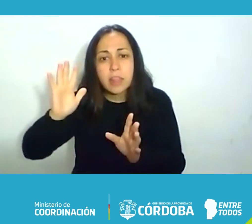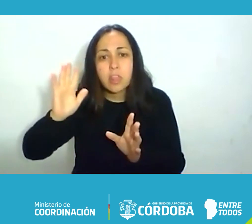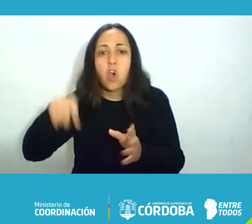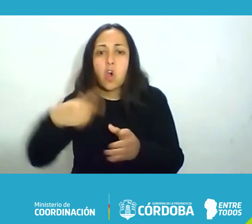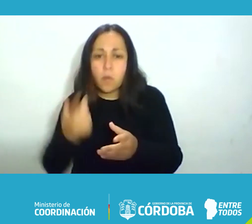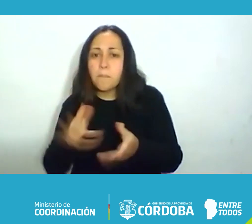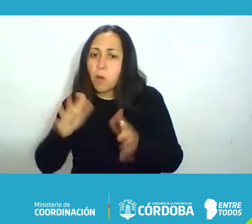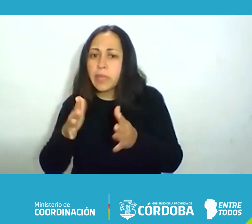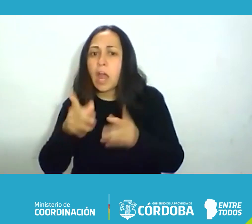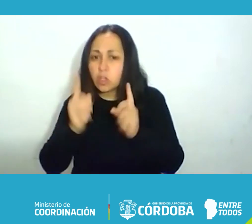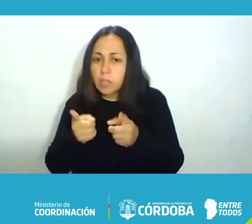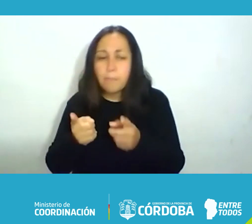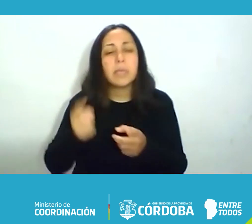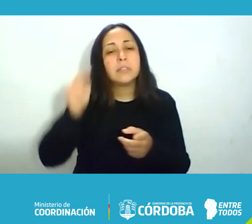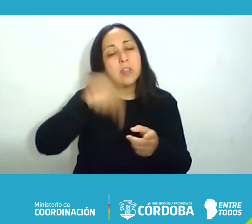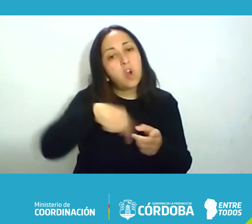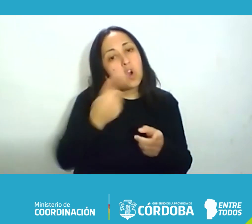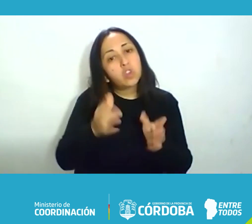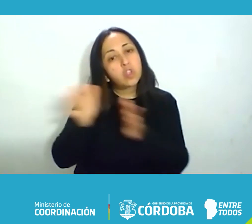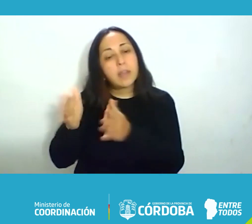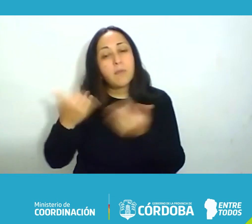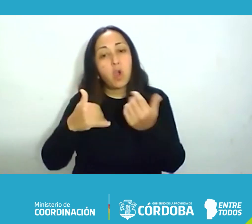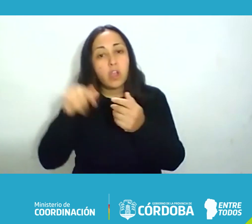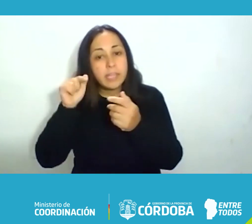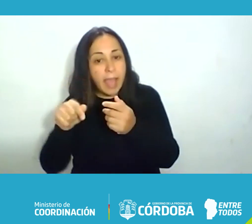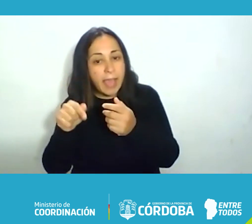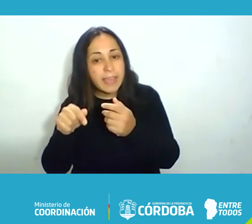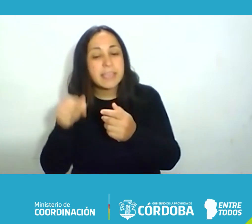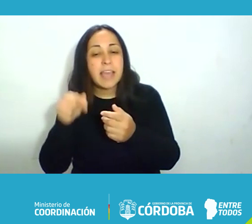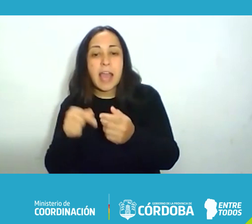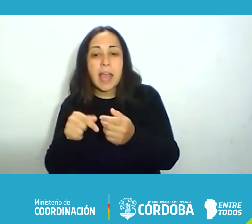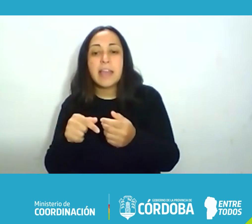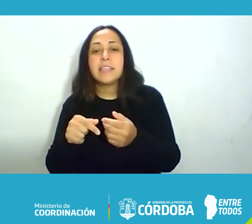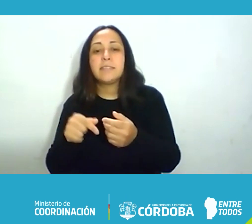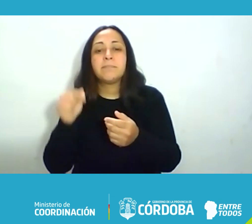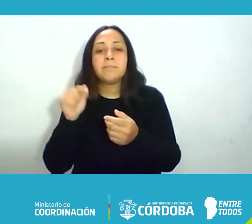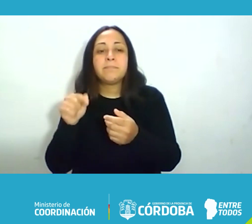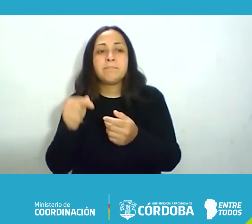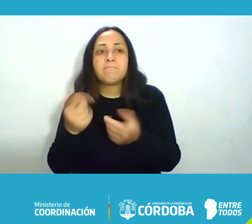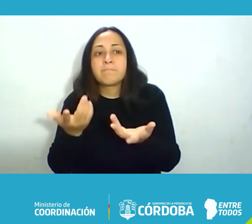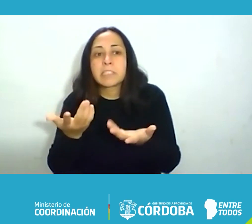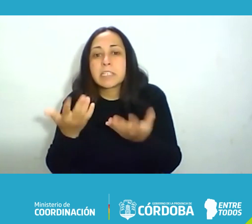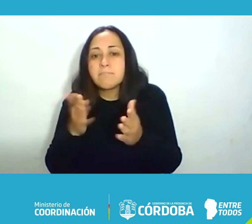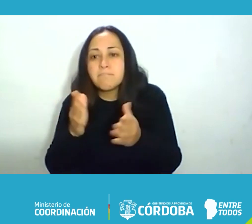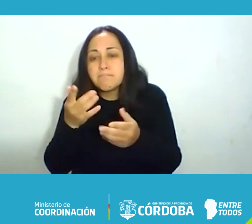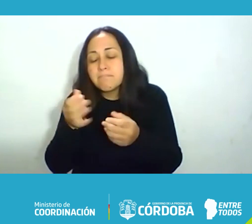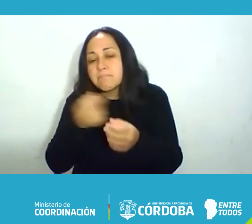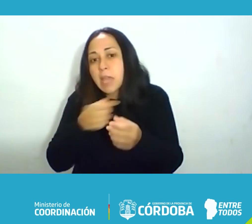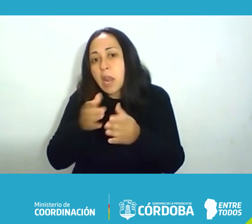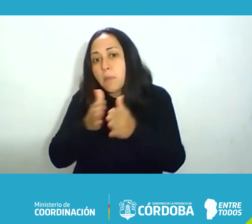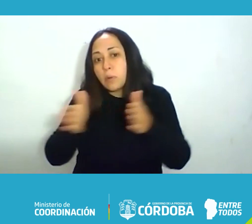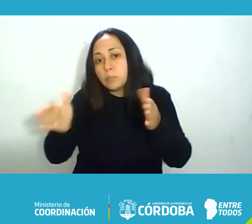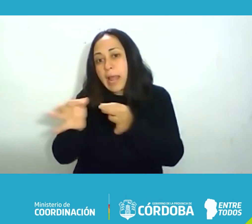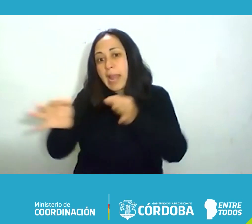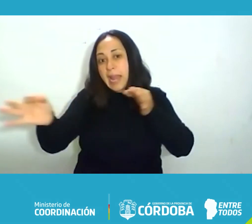arqueológico moderado en algunos tramos. En el tramo siguiente es el de Cosquín, hay algunas partes con actividad agrícola y avícola, pero se prevé pasar lejos, la mayor parte es la